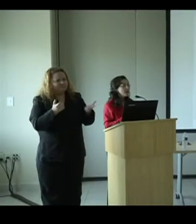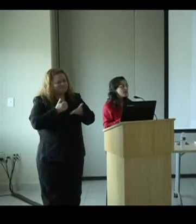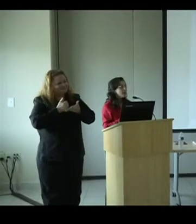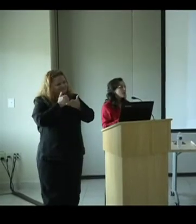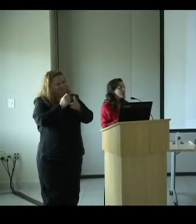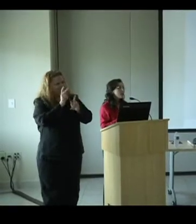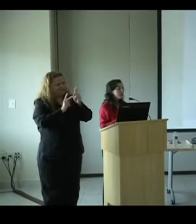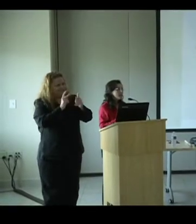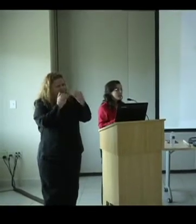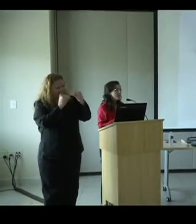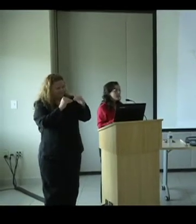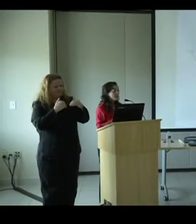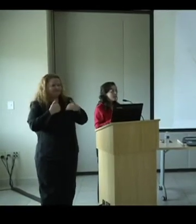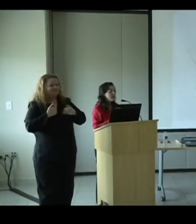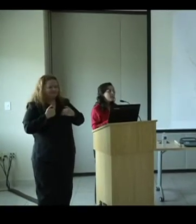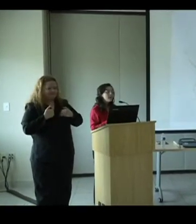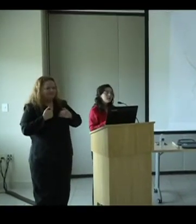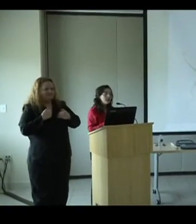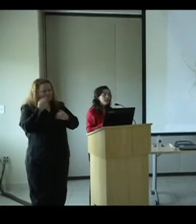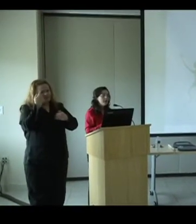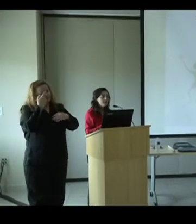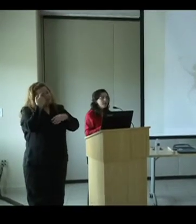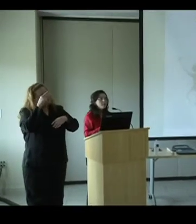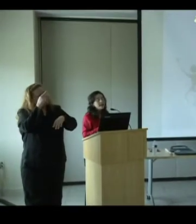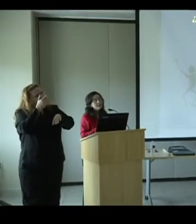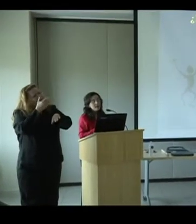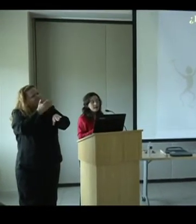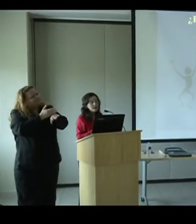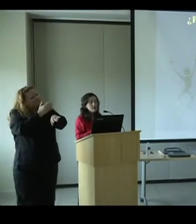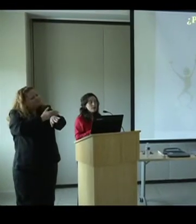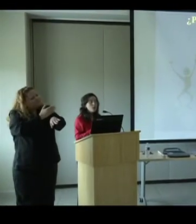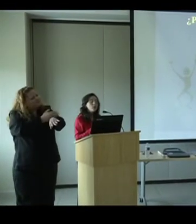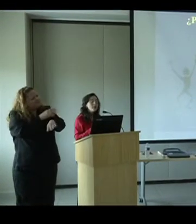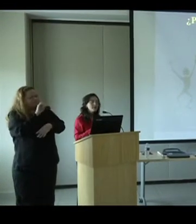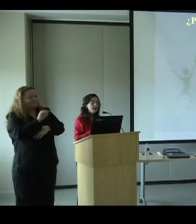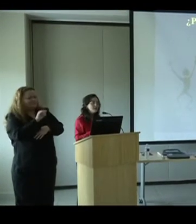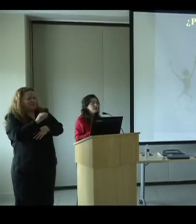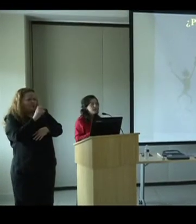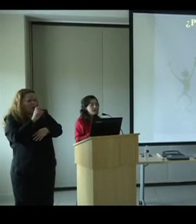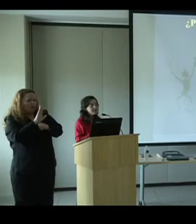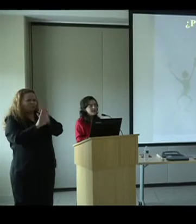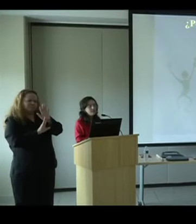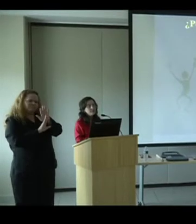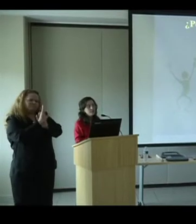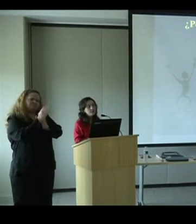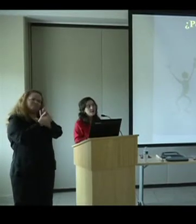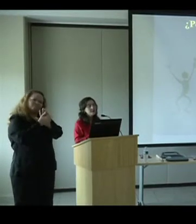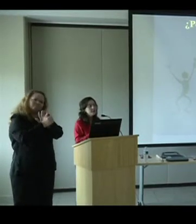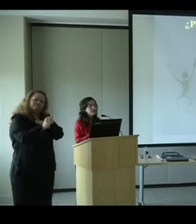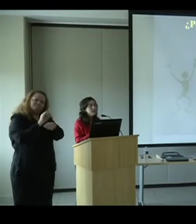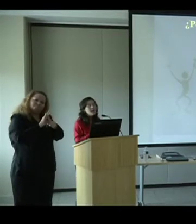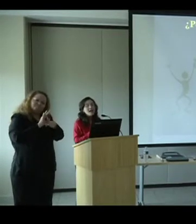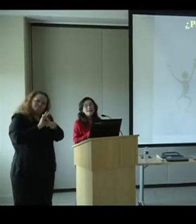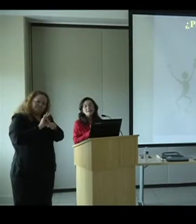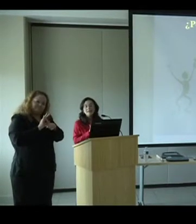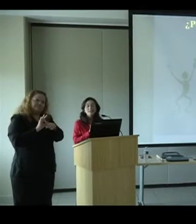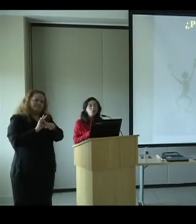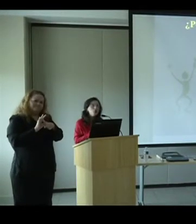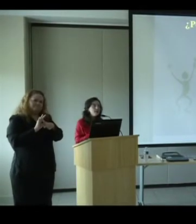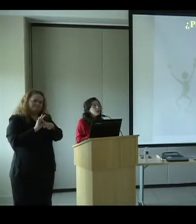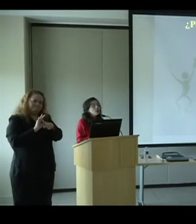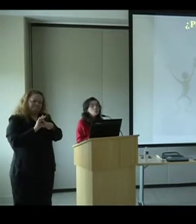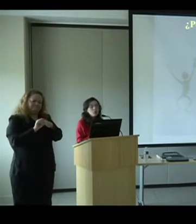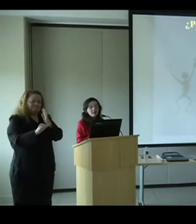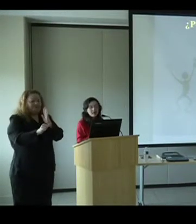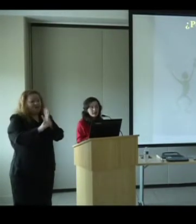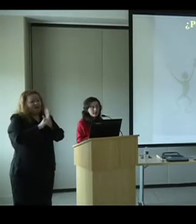ayuda a una persona con impedimento a mejorar mantener o aumentar sus capacidades funcionales asistencia